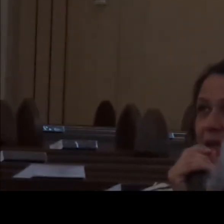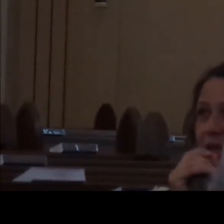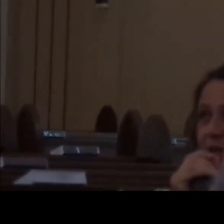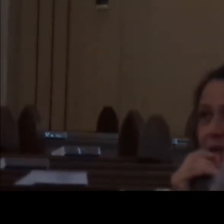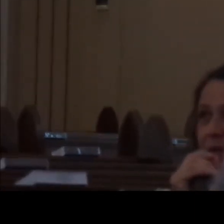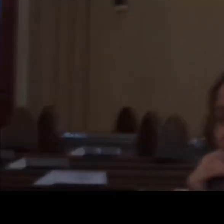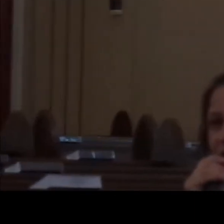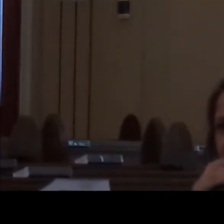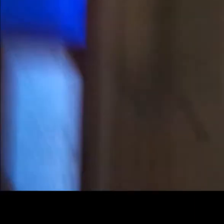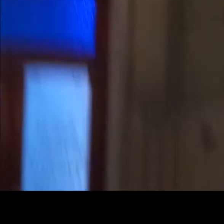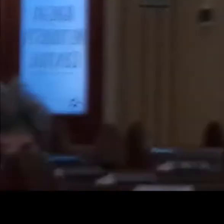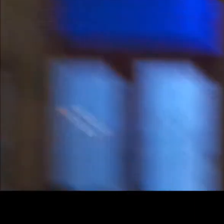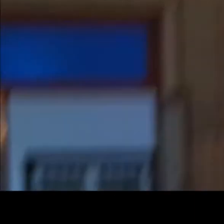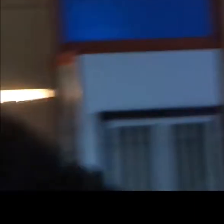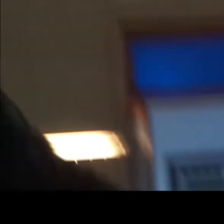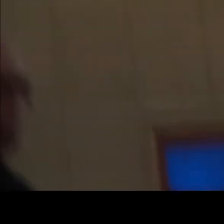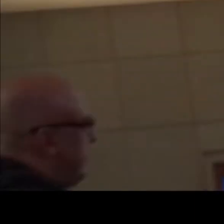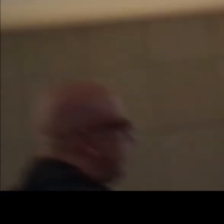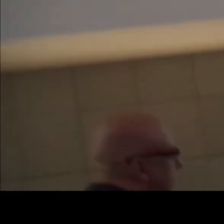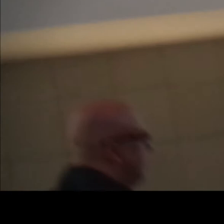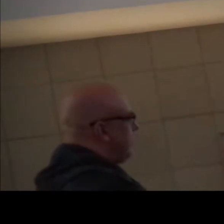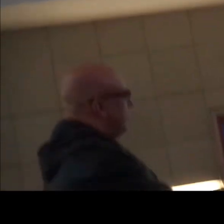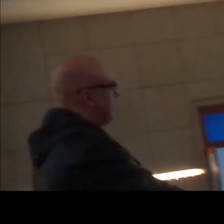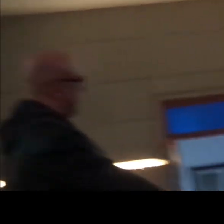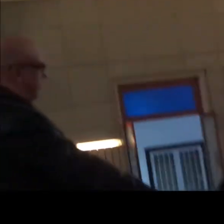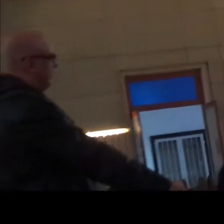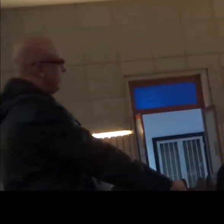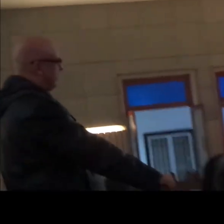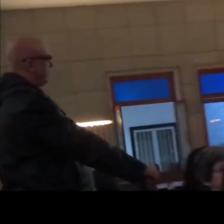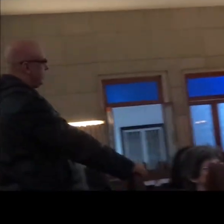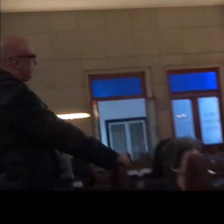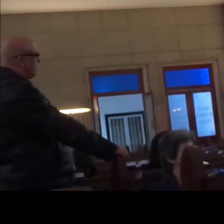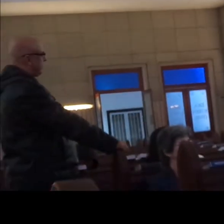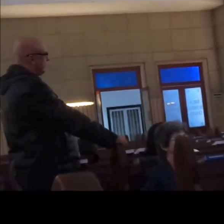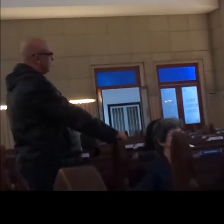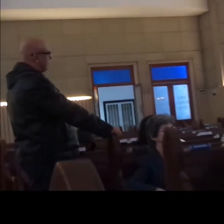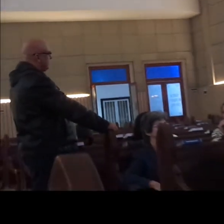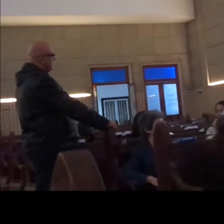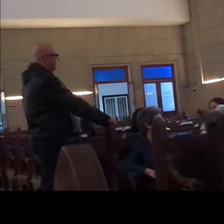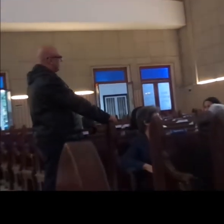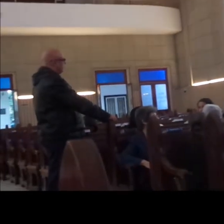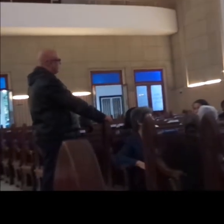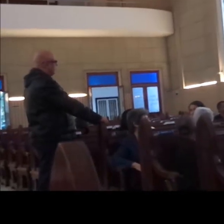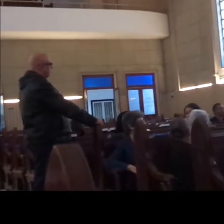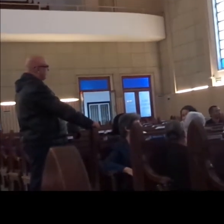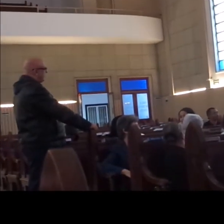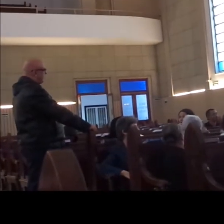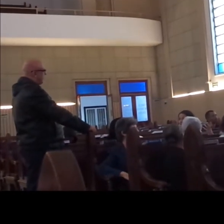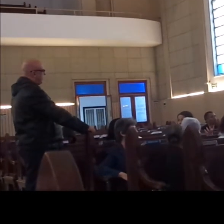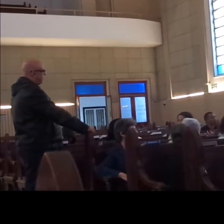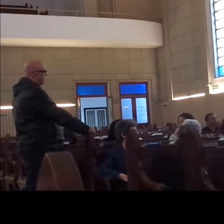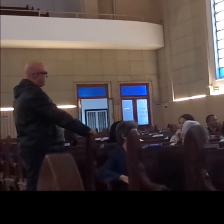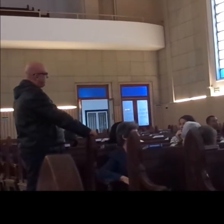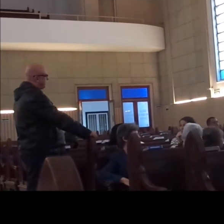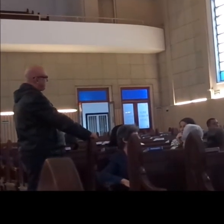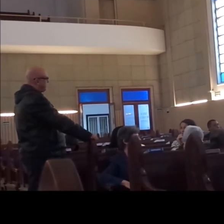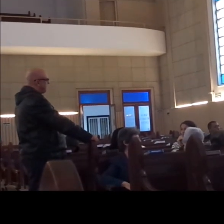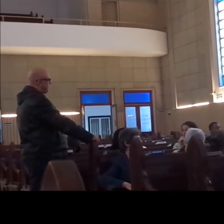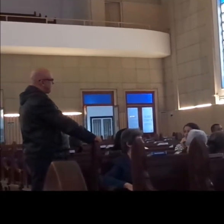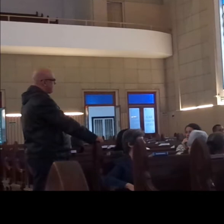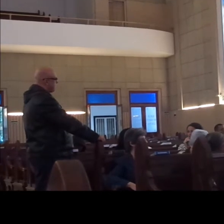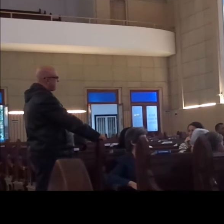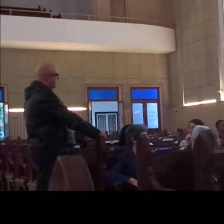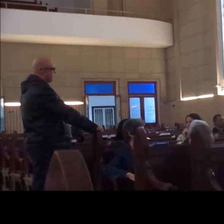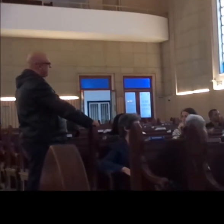bem. E por exemplo, alguém, às vezes até da família que a gente se dispõe a ajudar, a gente acaba